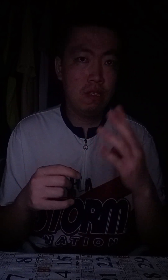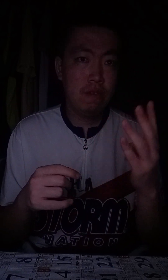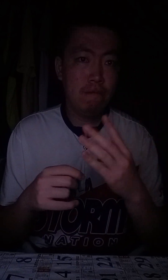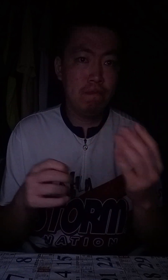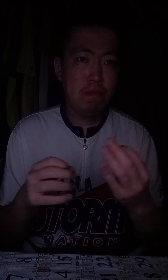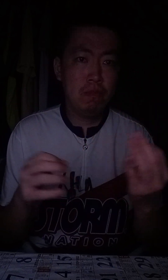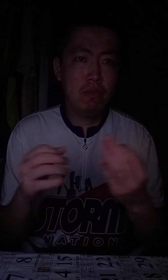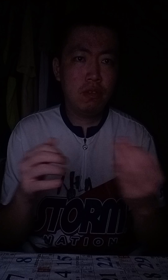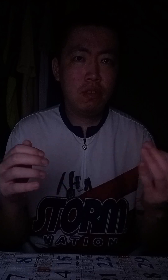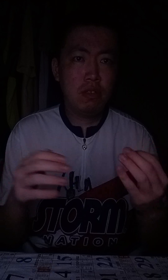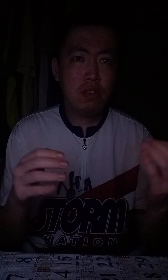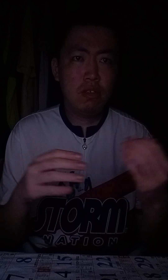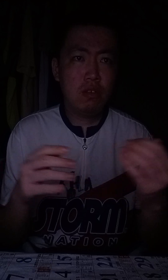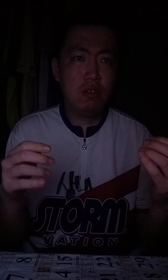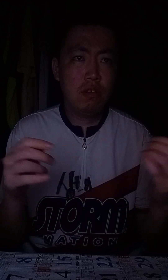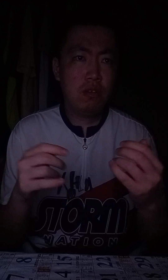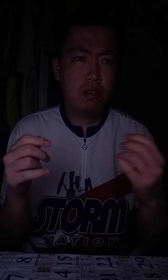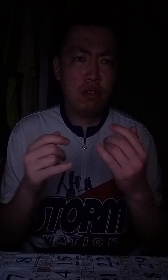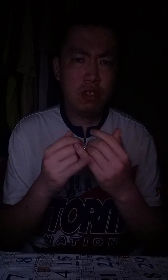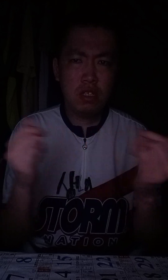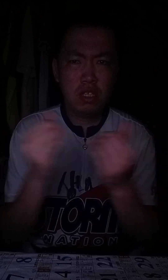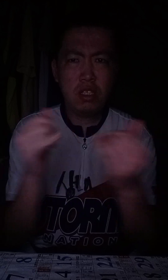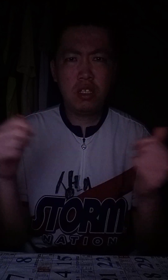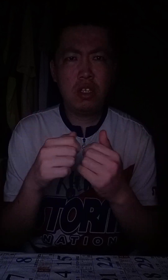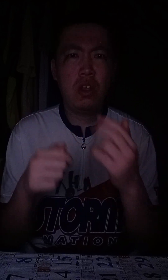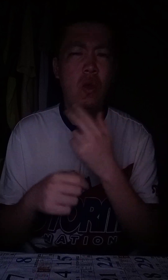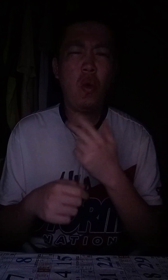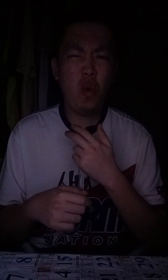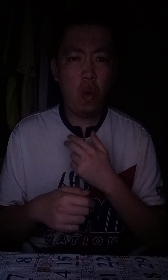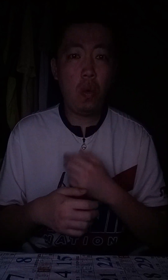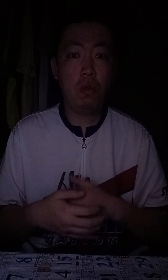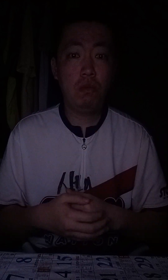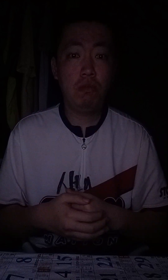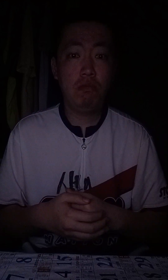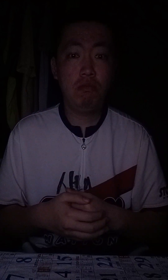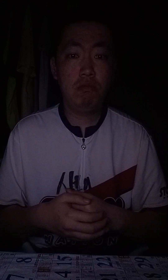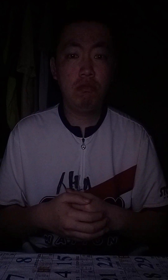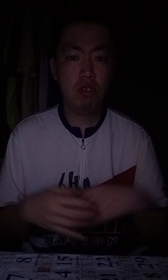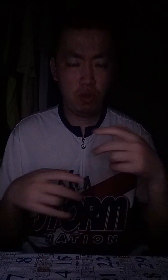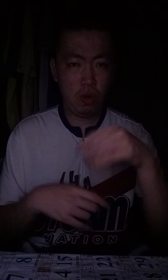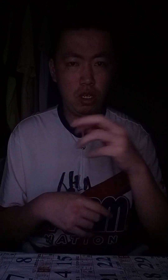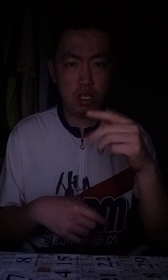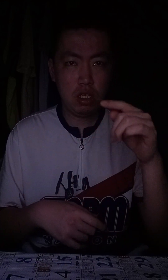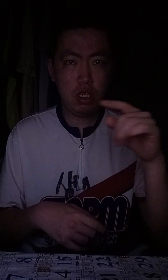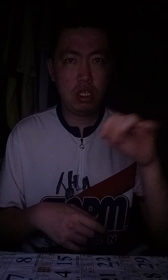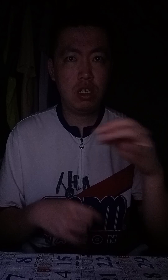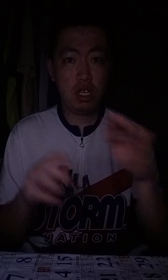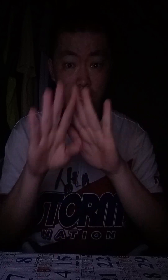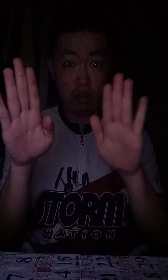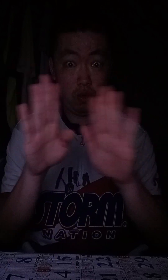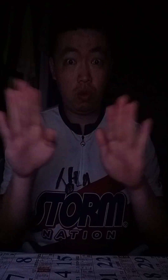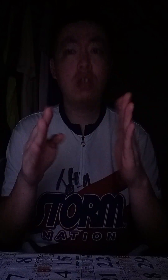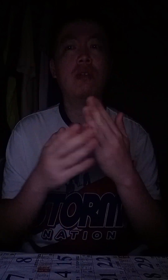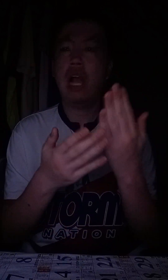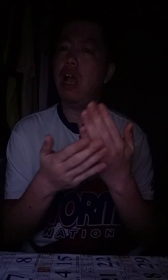40cm도 되지 않아 자칫 큰 사고로 이어질 뻔했습니다. 코레일 측은 스크린도어 이상은 발견하지